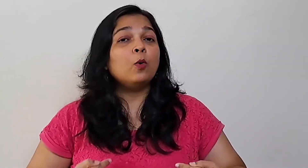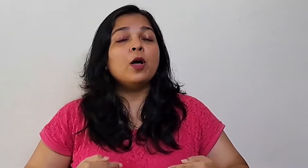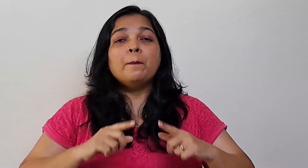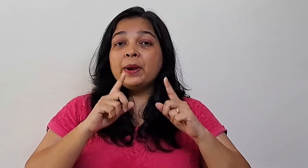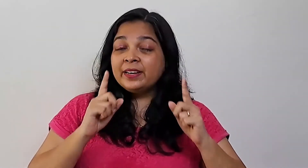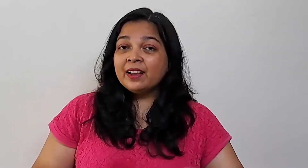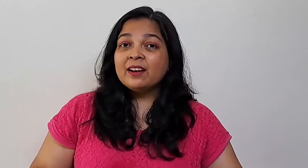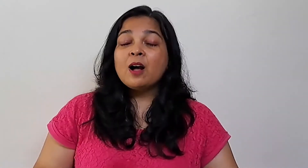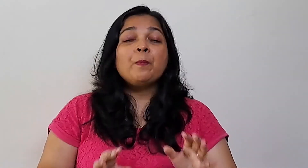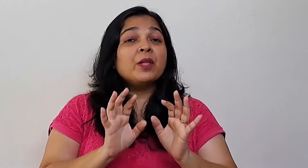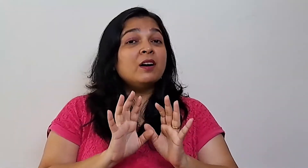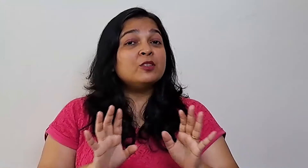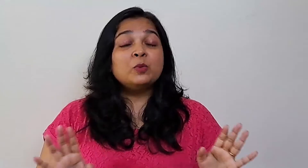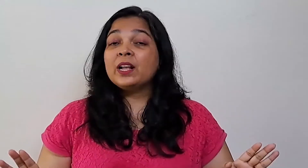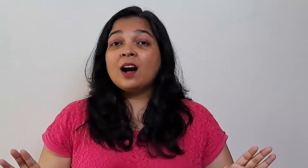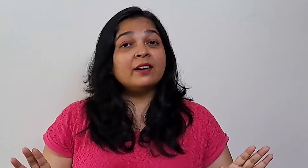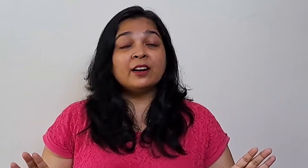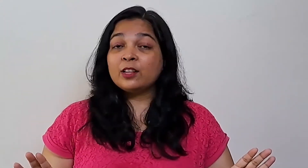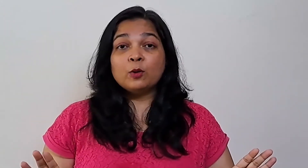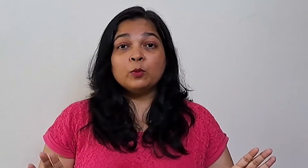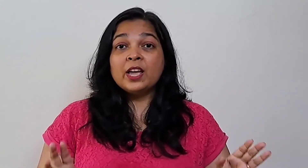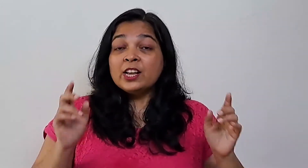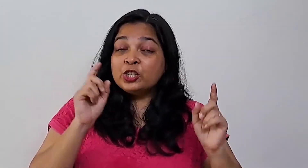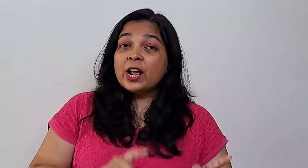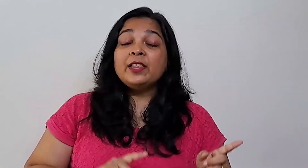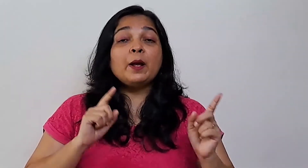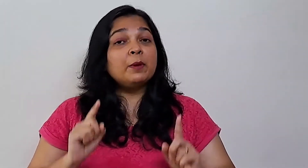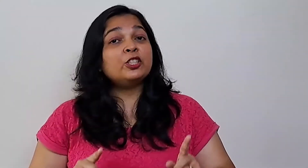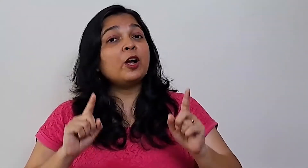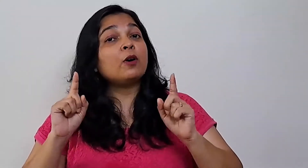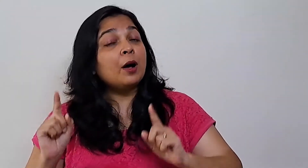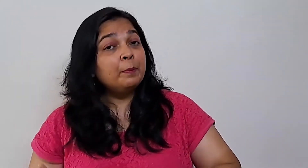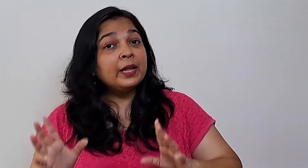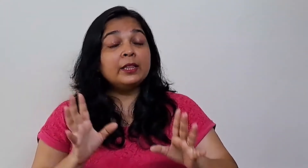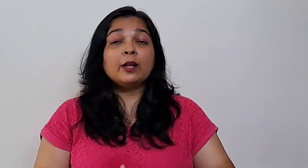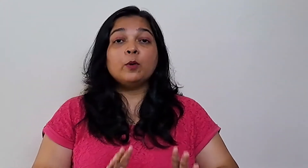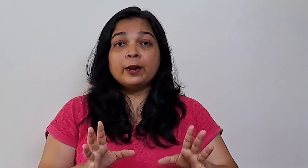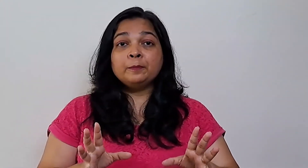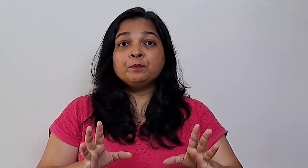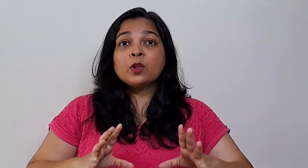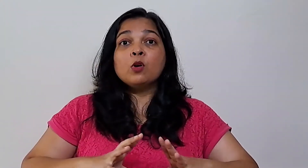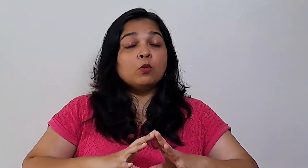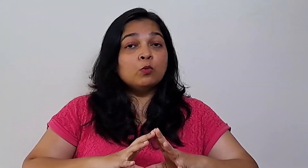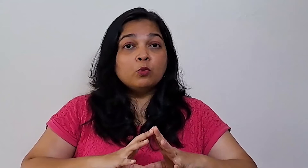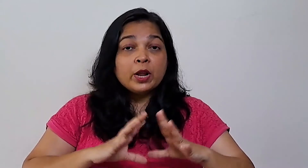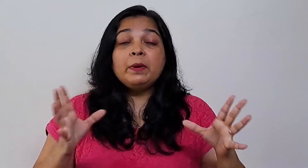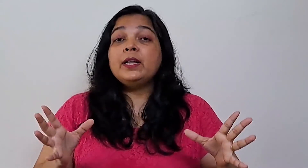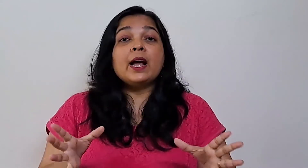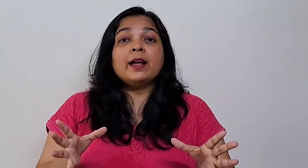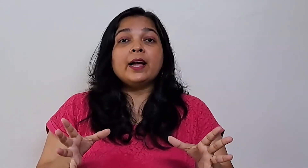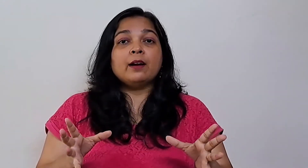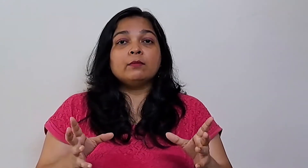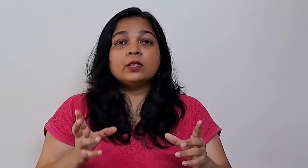कहो मैं डरना अस्वीकार करता हाँ। शत्रक मेशक ते अबदनगो उन्होंने